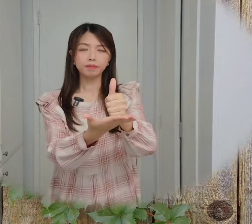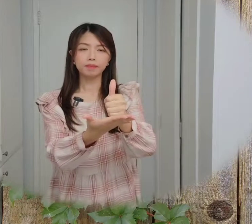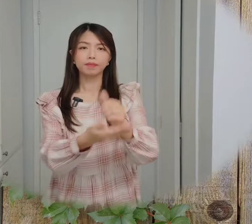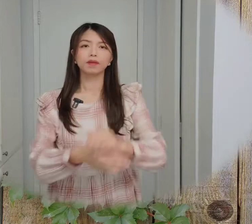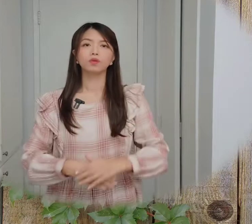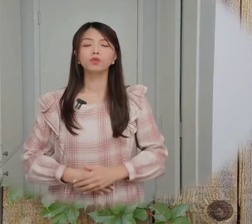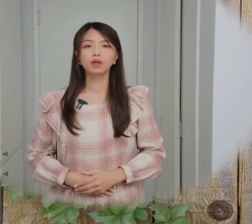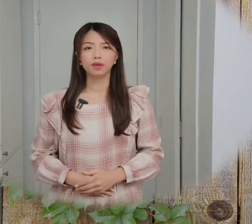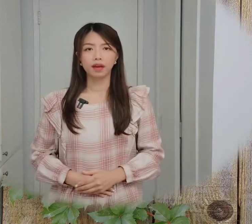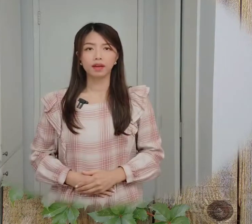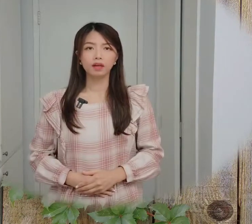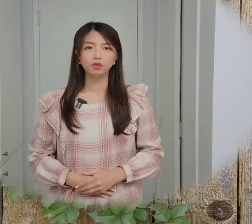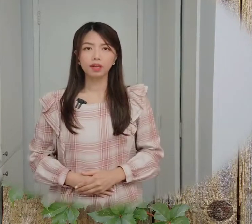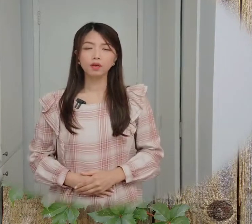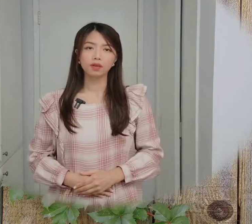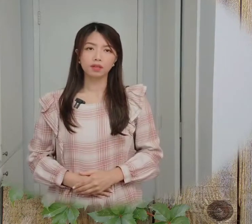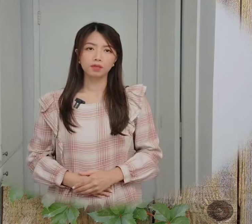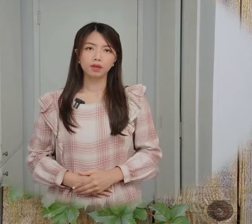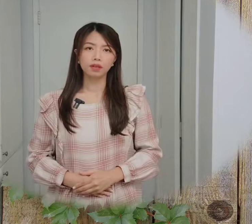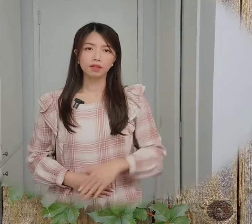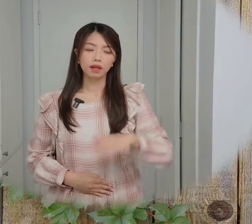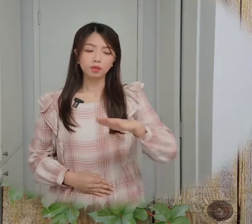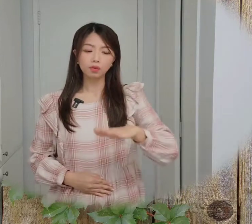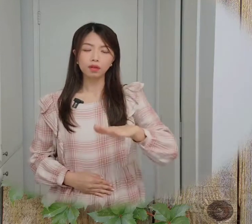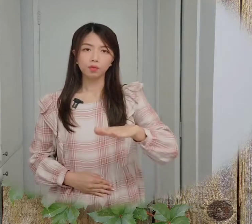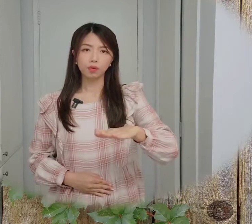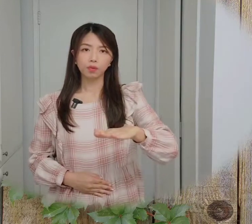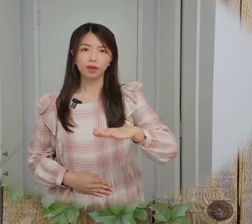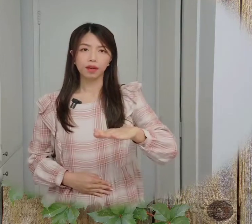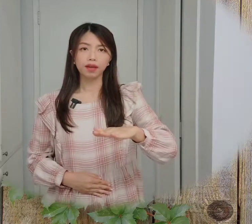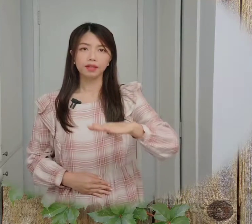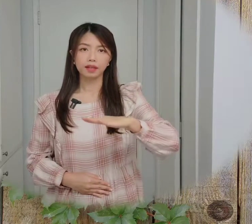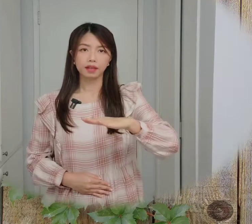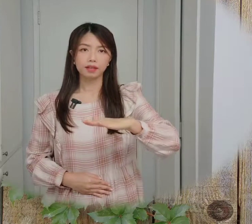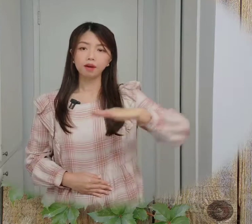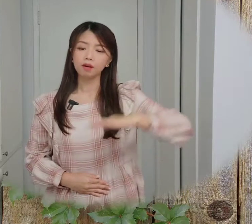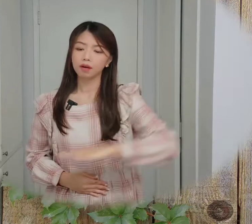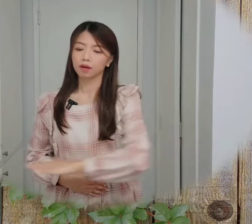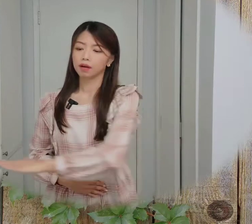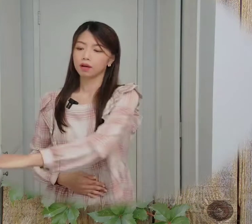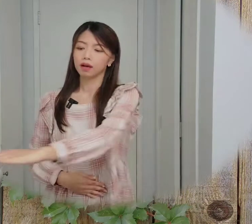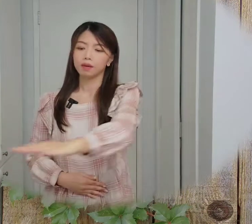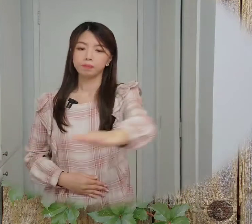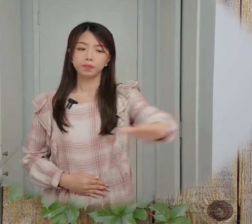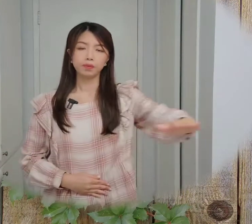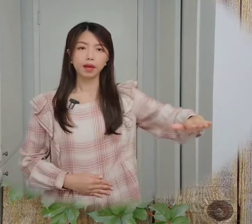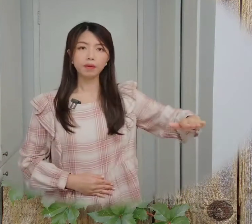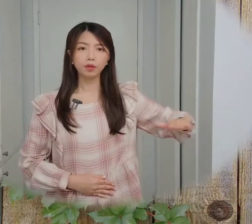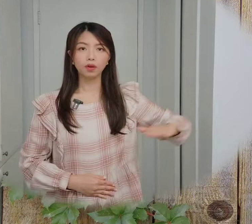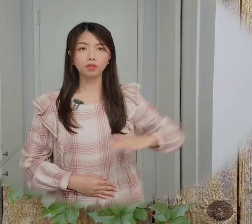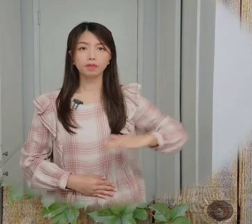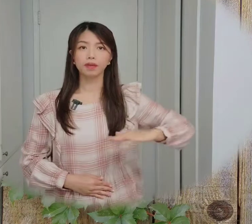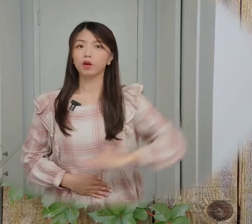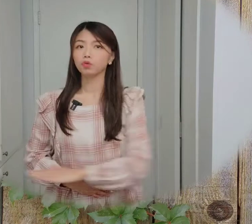하나님 우리 위해, 우리라고 하는 뜻의 수어는 손등이 위로 보이게 이 상태에서 앞으로 이렇게